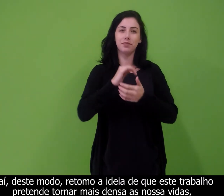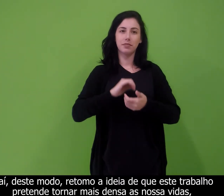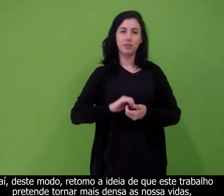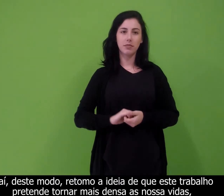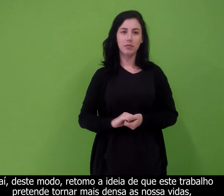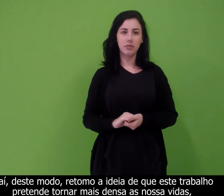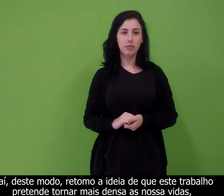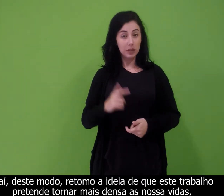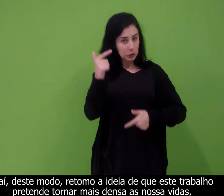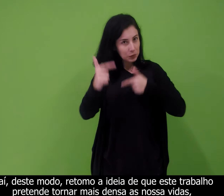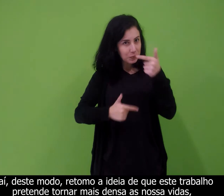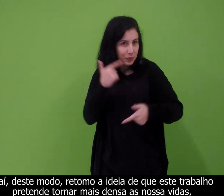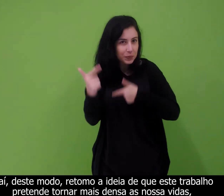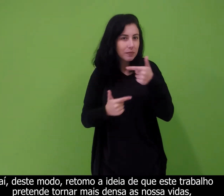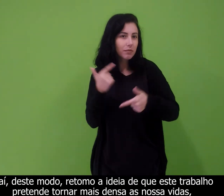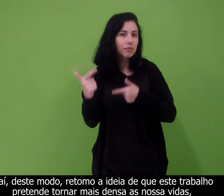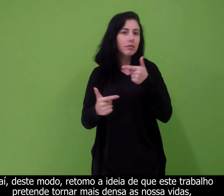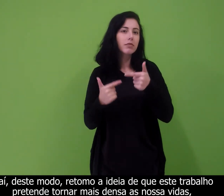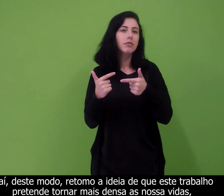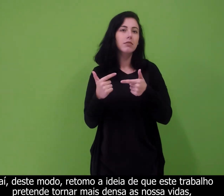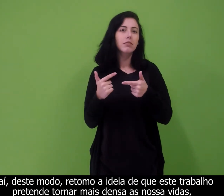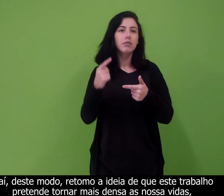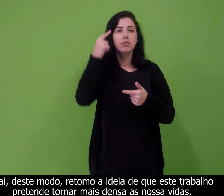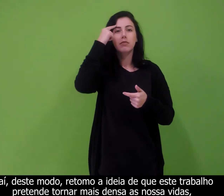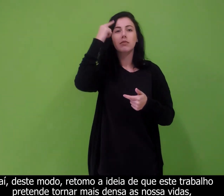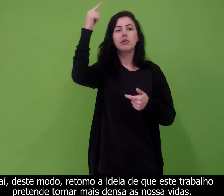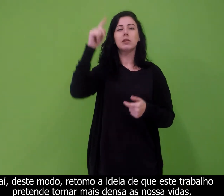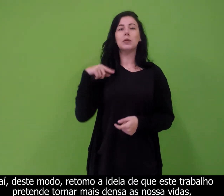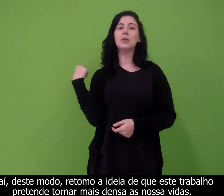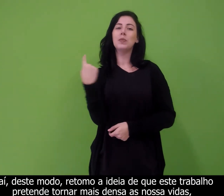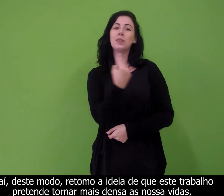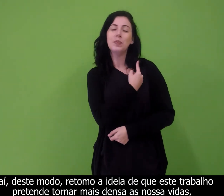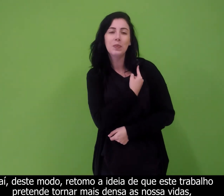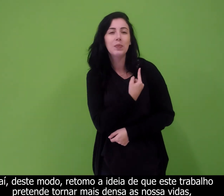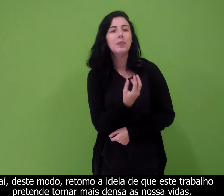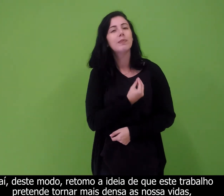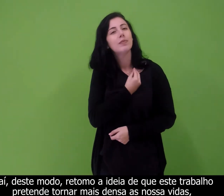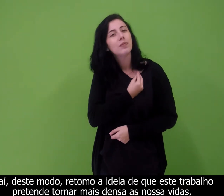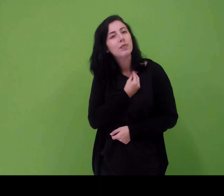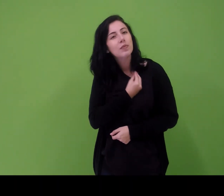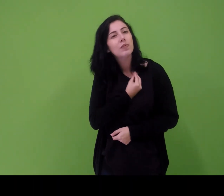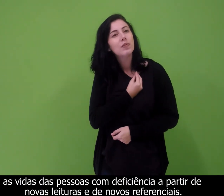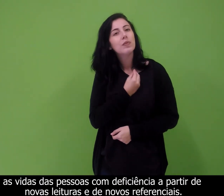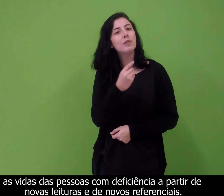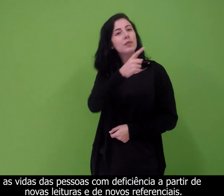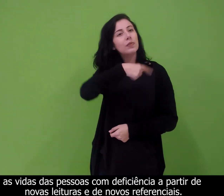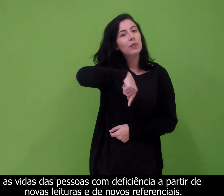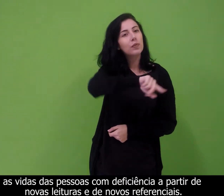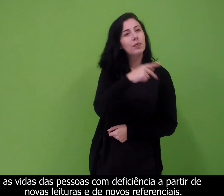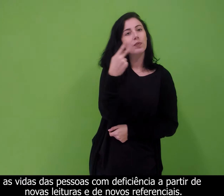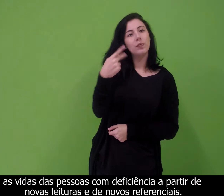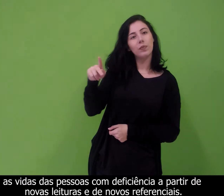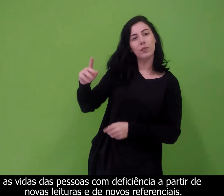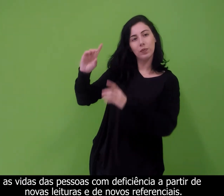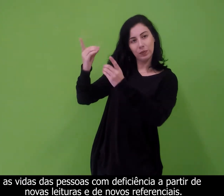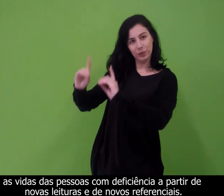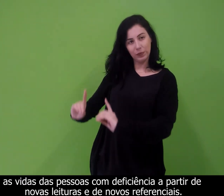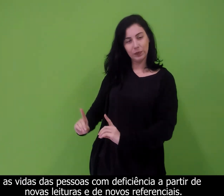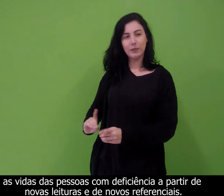modo, eu retomo a ideia de que esse trabalho ele pretende tornar mais densa as nossas vidas, as vidas das pessoas com deficiência,